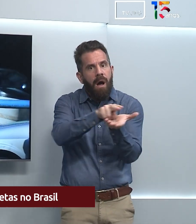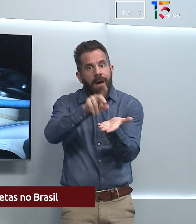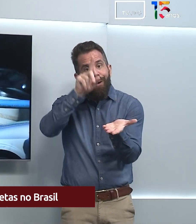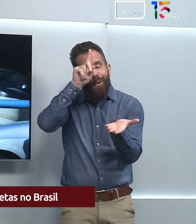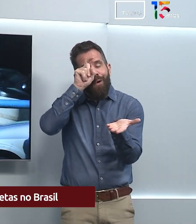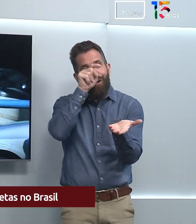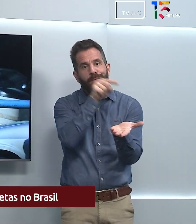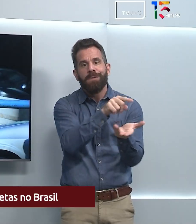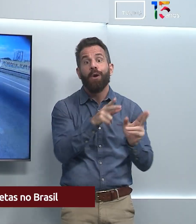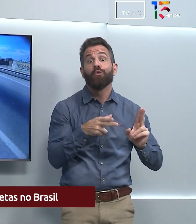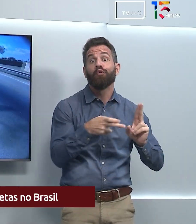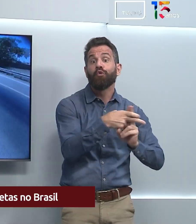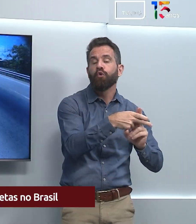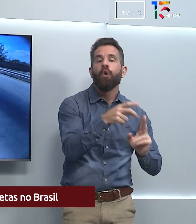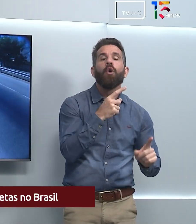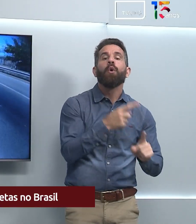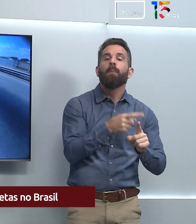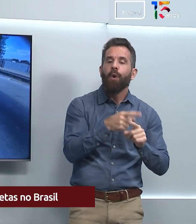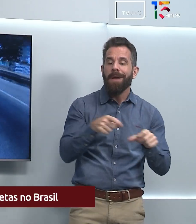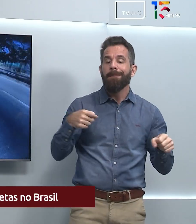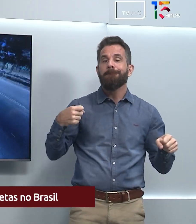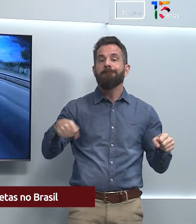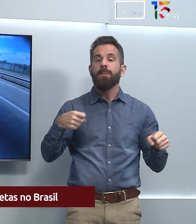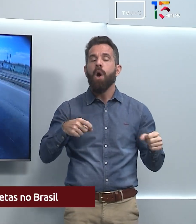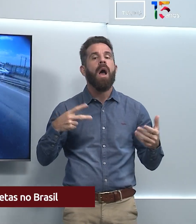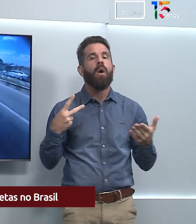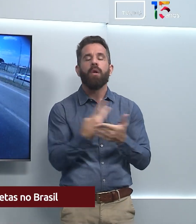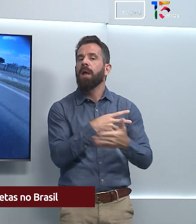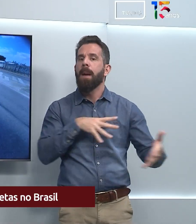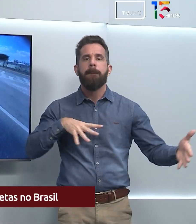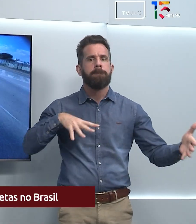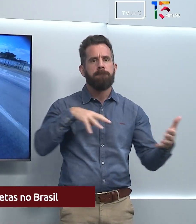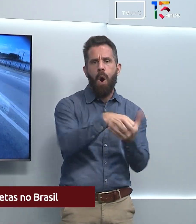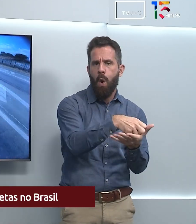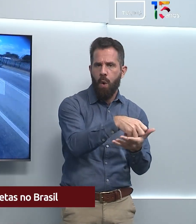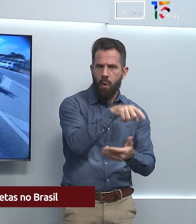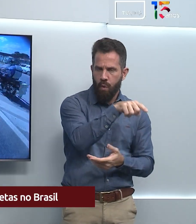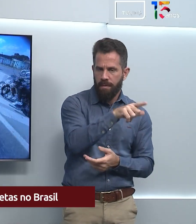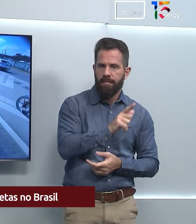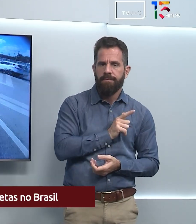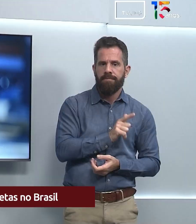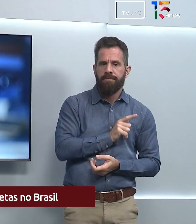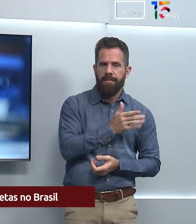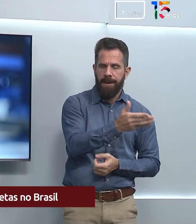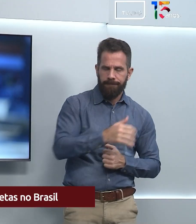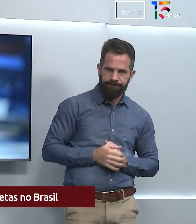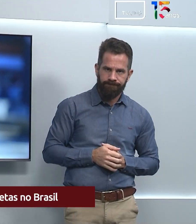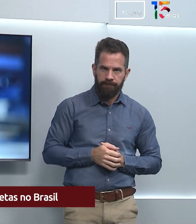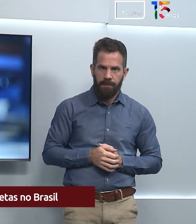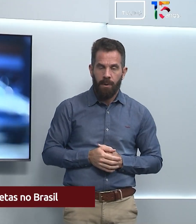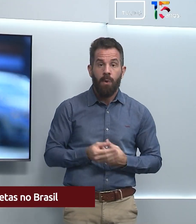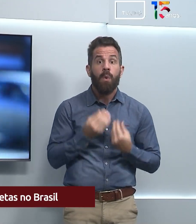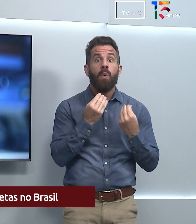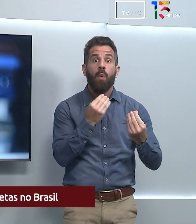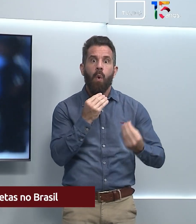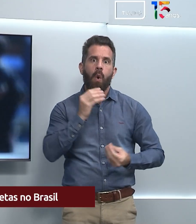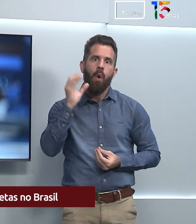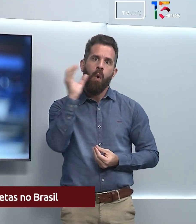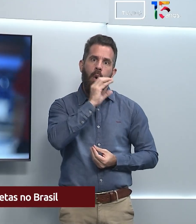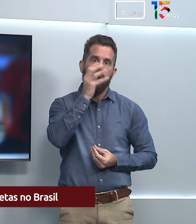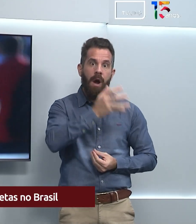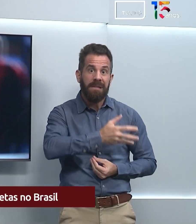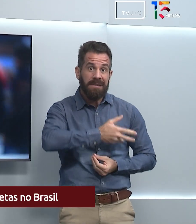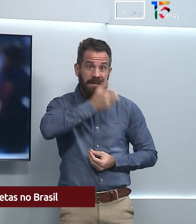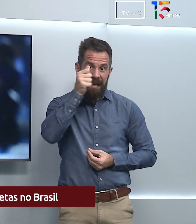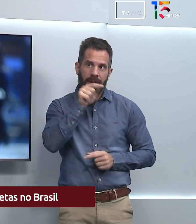saúde para tratar motociclistas vítimas de acidentes de trânsito. Para salvar vidas, o governo diz que